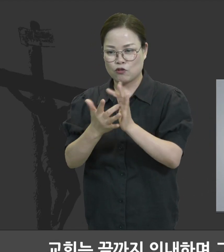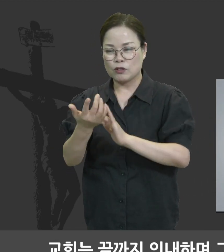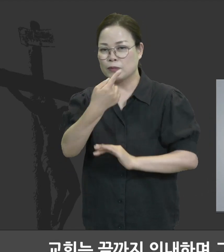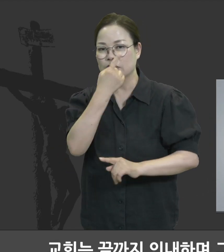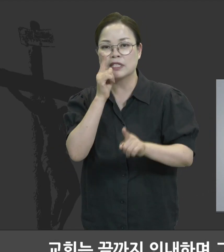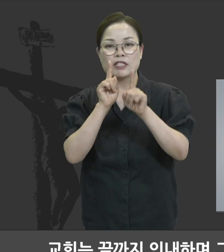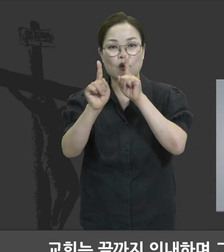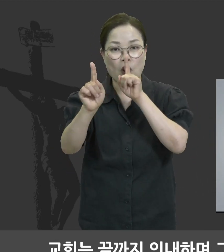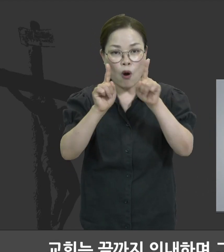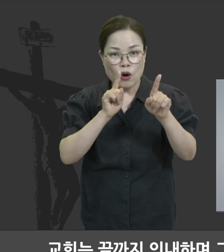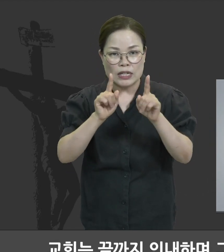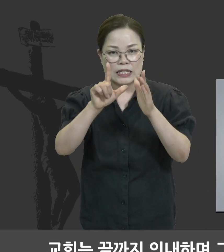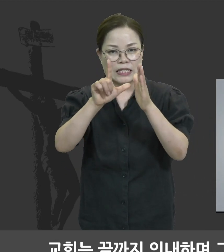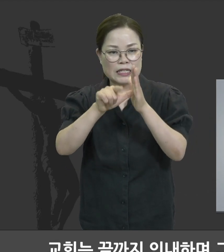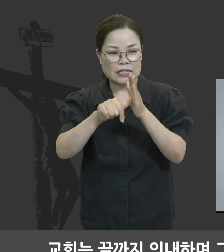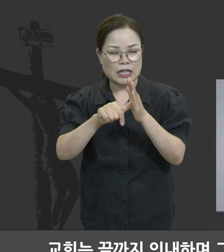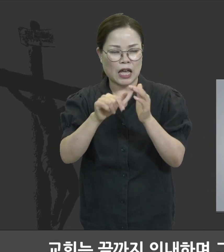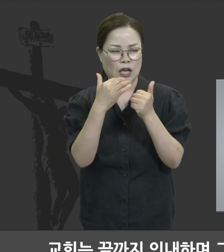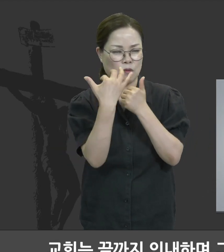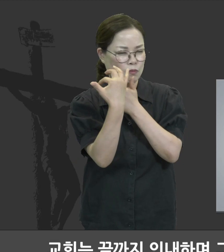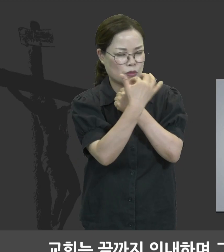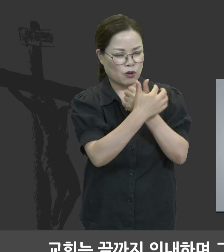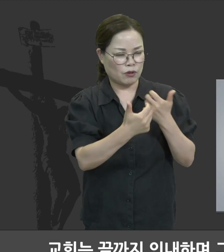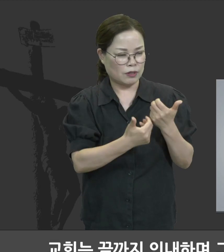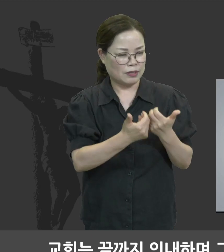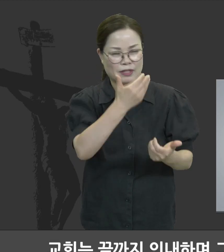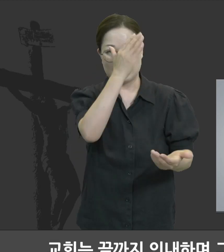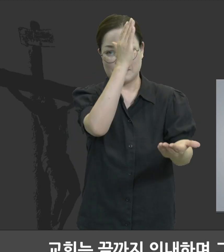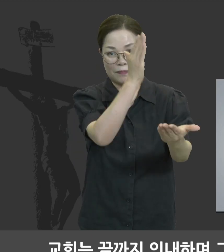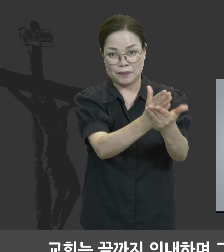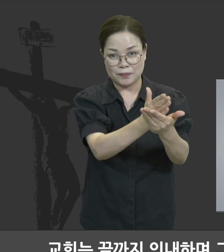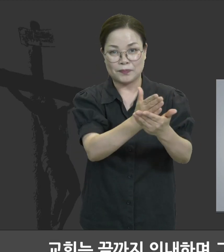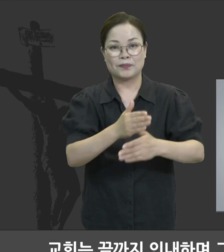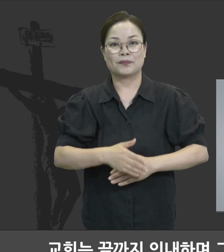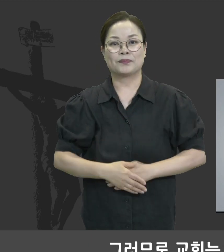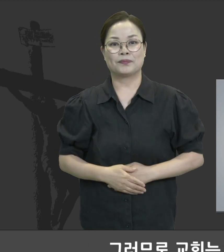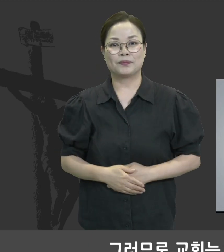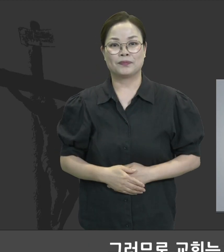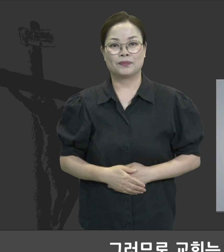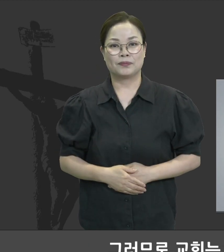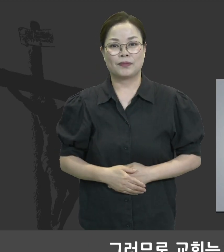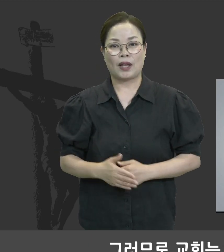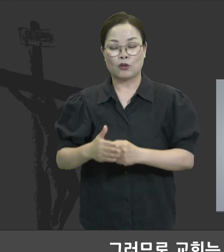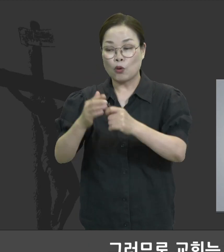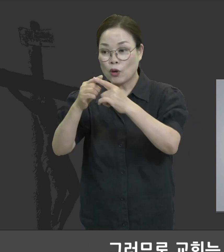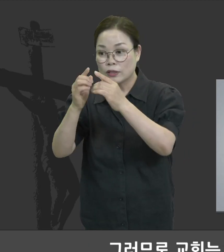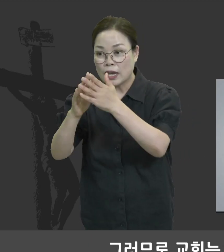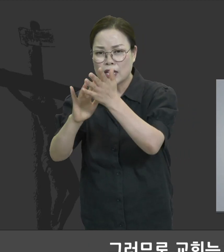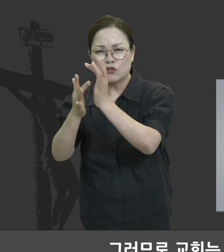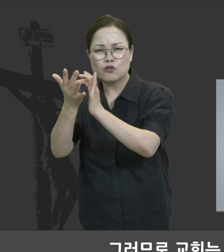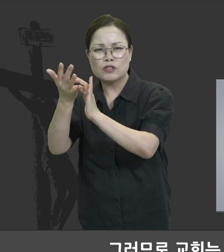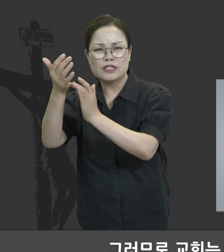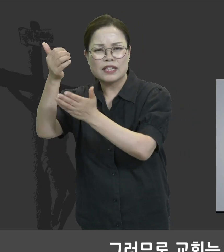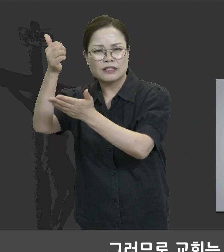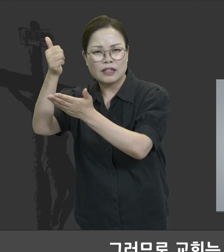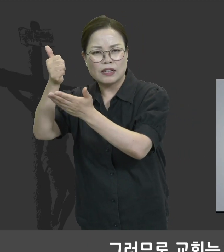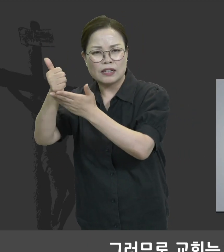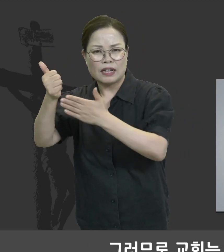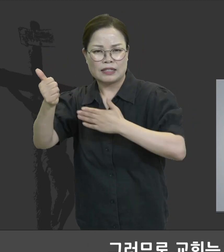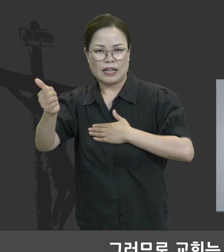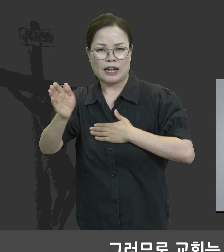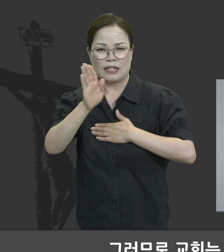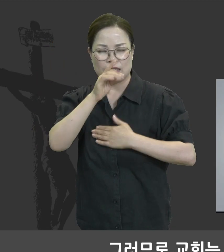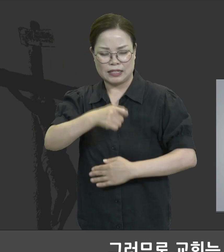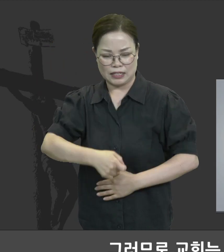증거해야 하고 이 시대의 미혹에 흔들리지 않아야 합니다. 그러므로 교회는 예수님께서